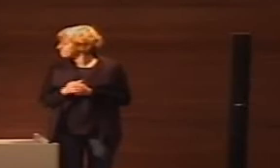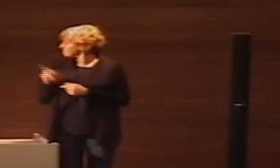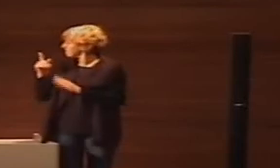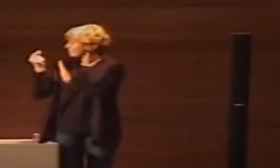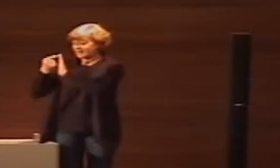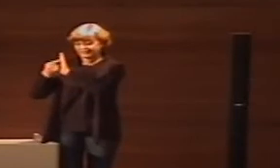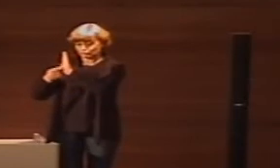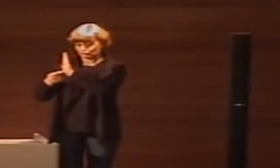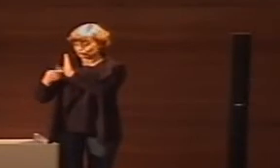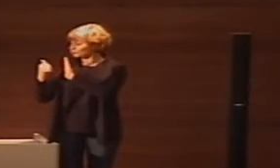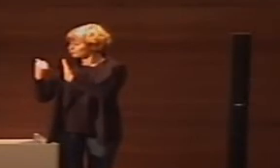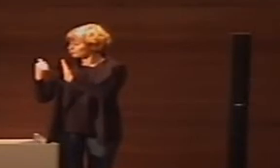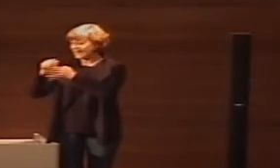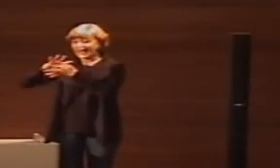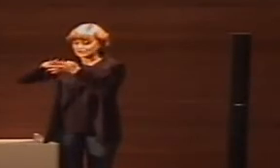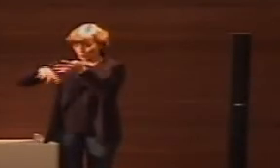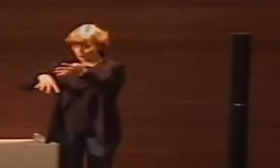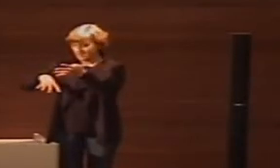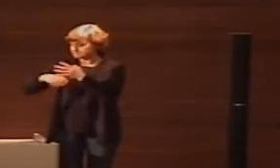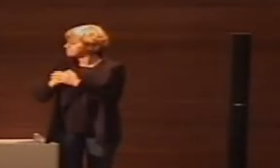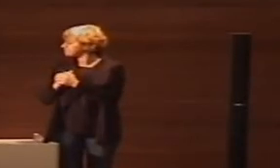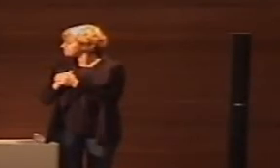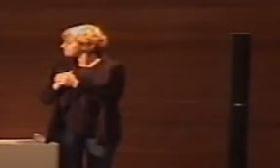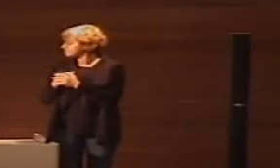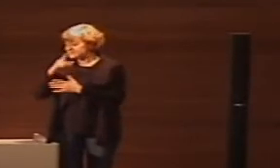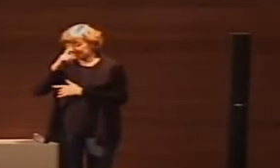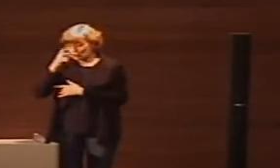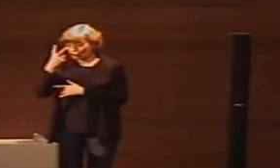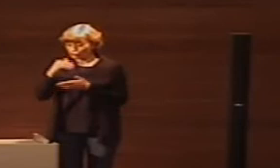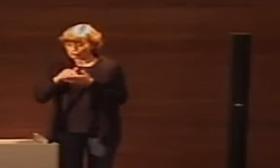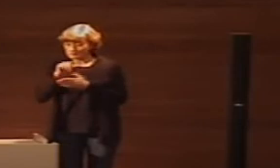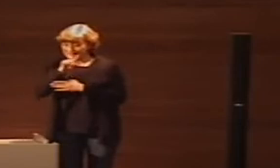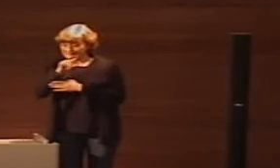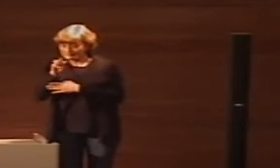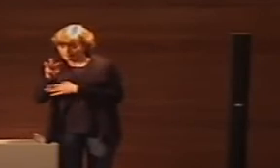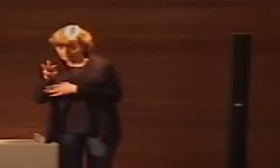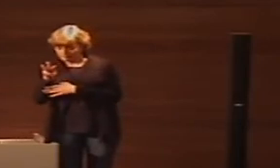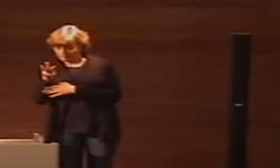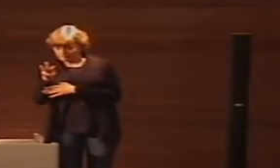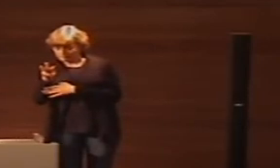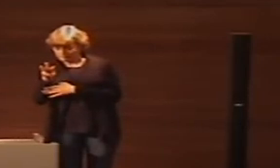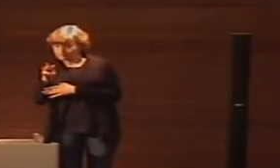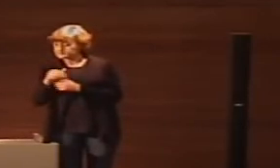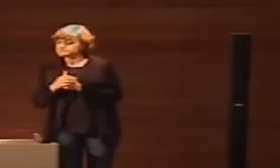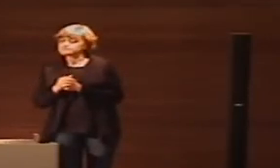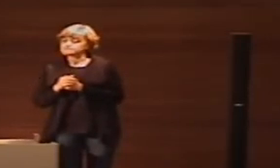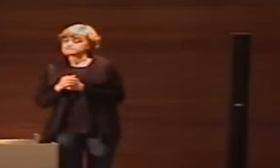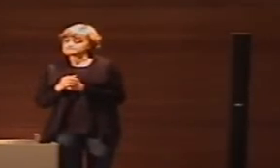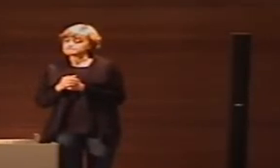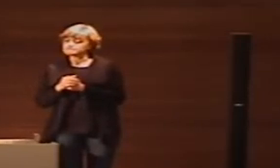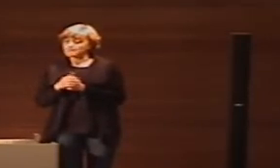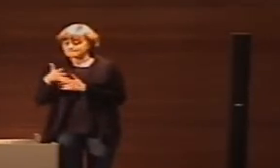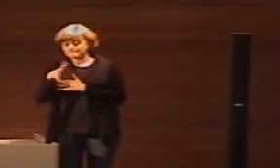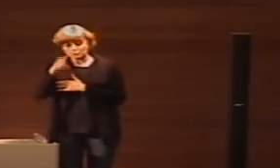Unos datos de Cataluña, de 2013, por ahí tal vez eran 80 o 100